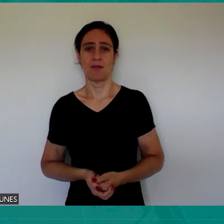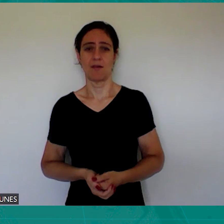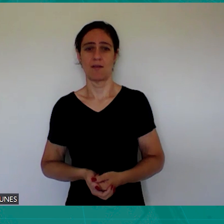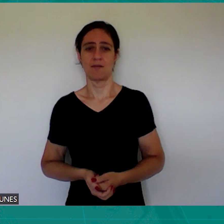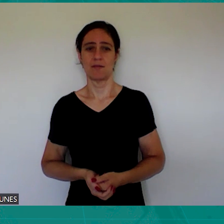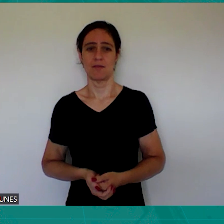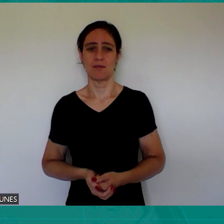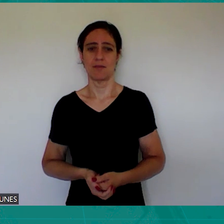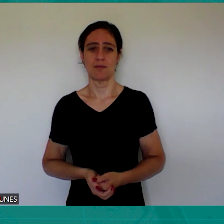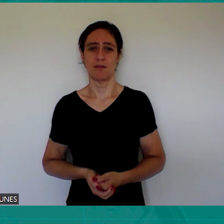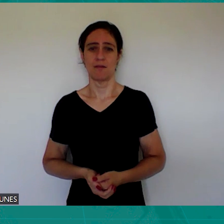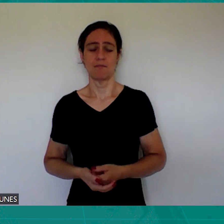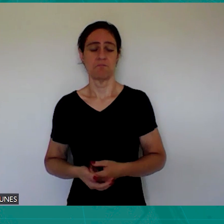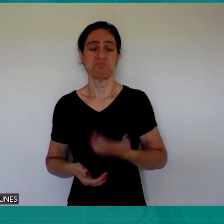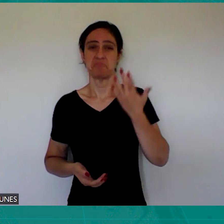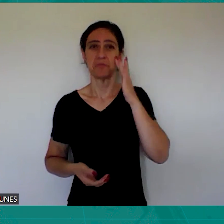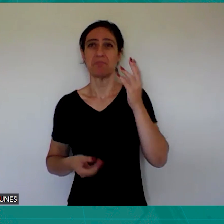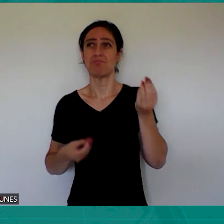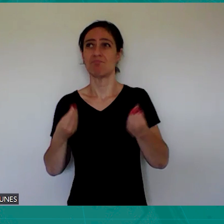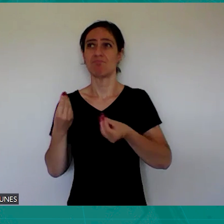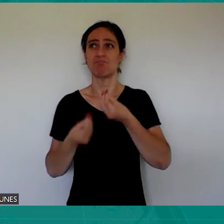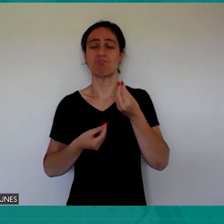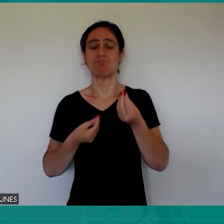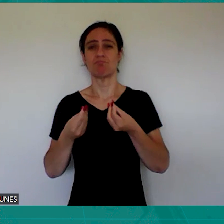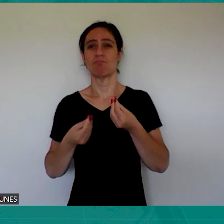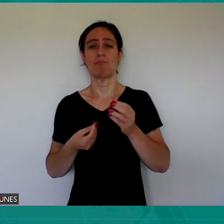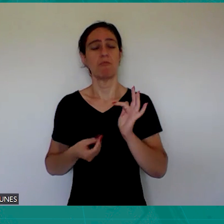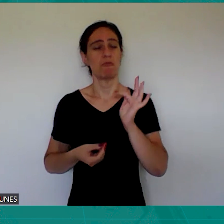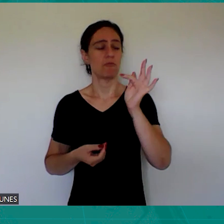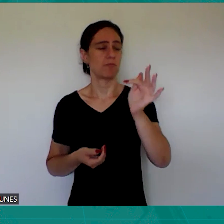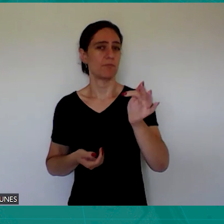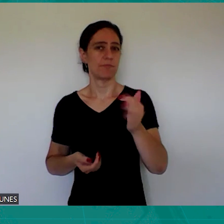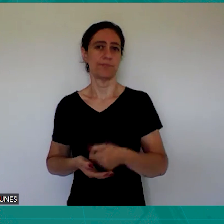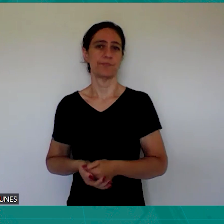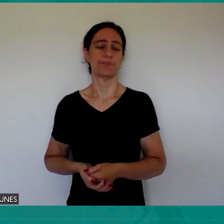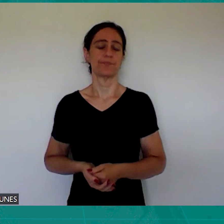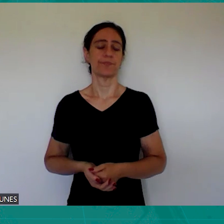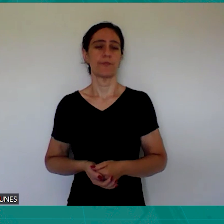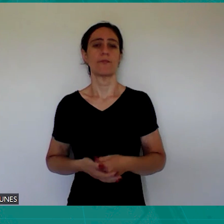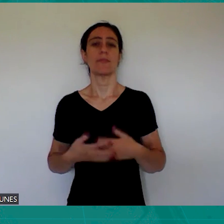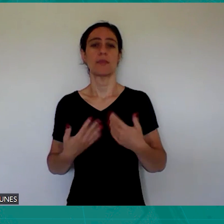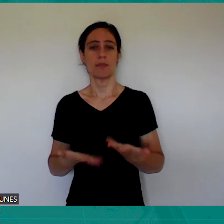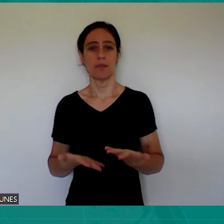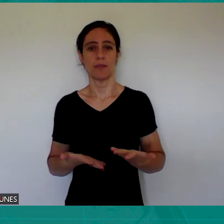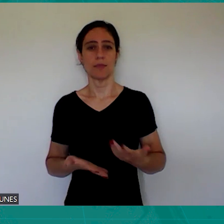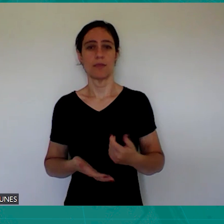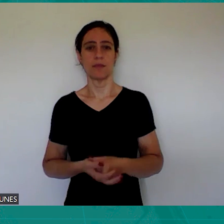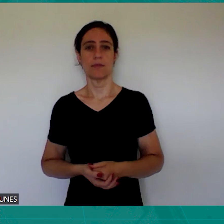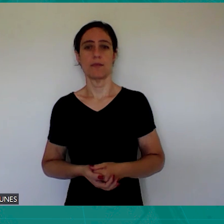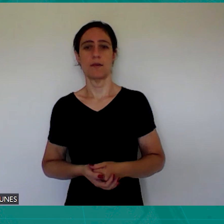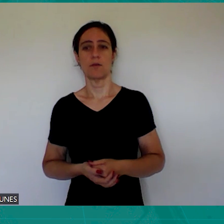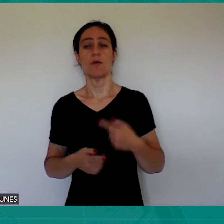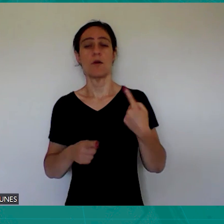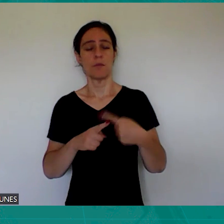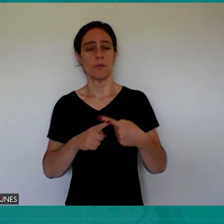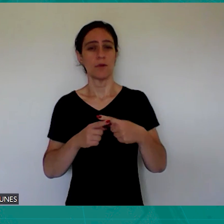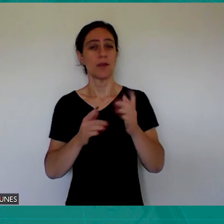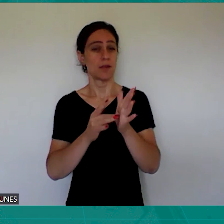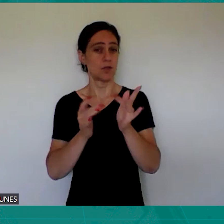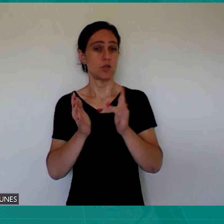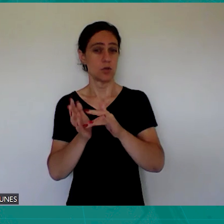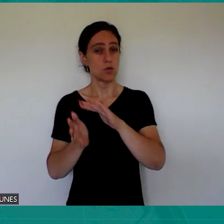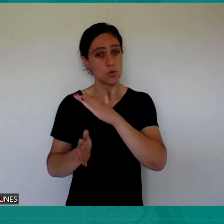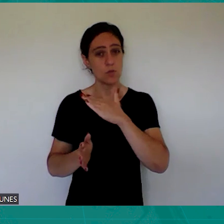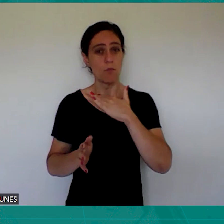serão eles, né, daí para frente, tá? Então, pela iminente partida do Senhor, eles